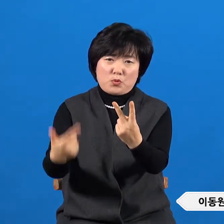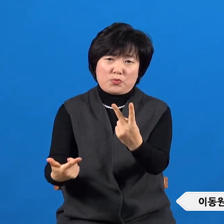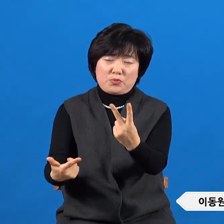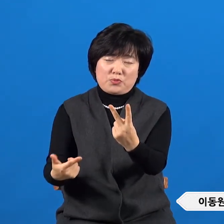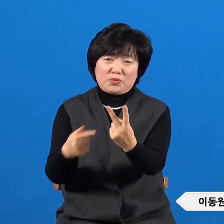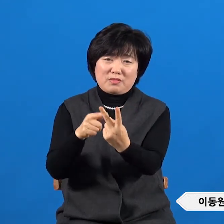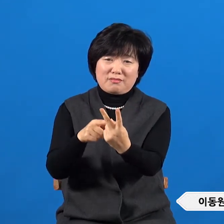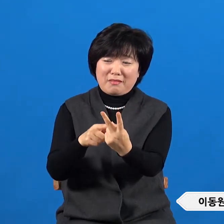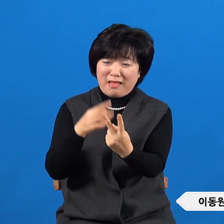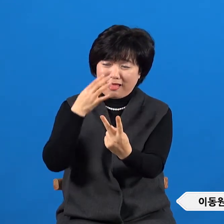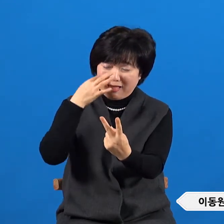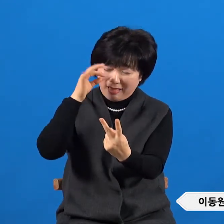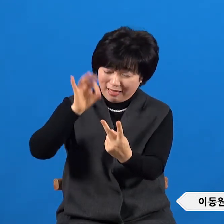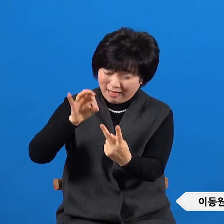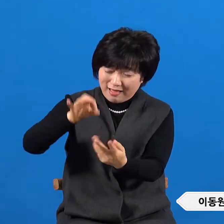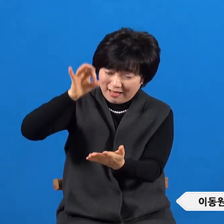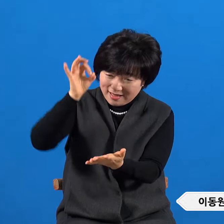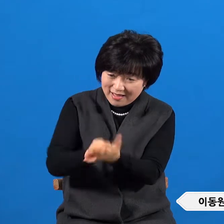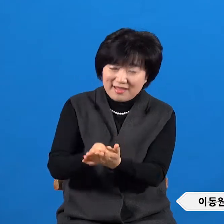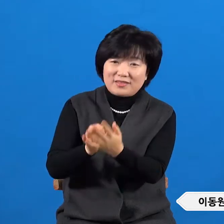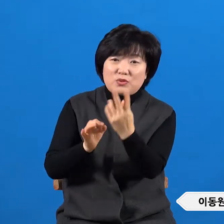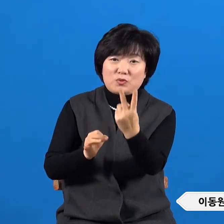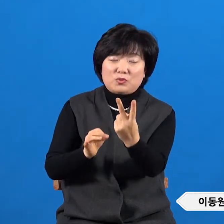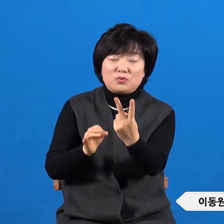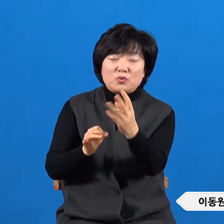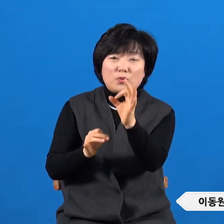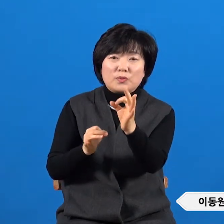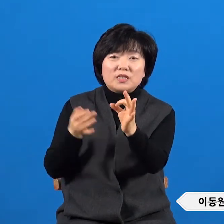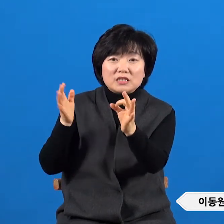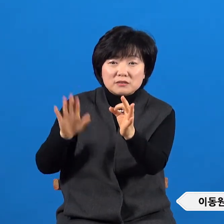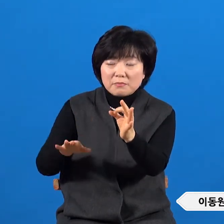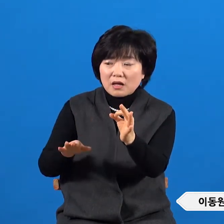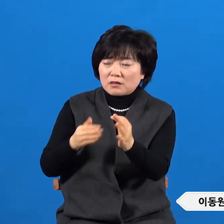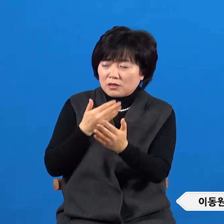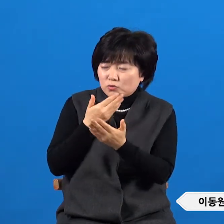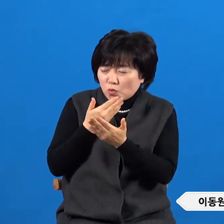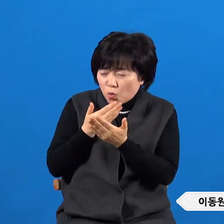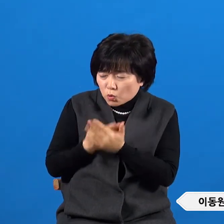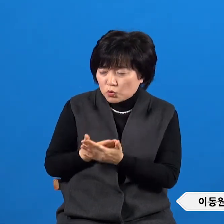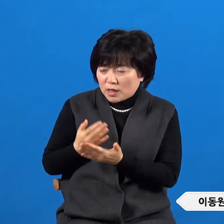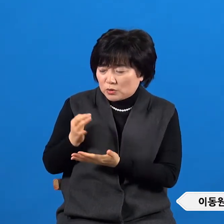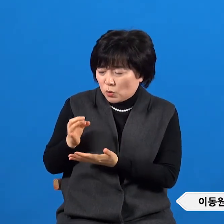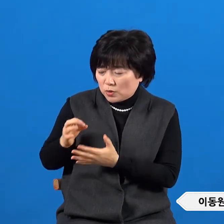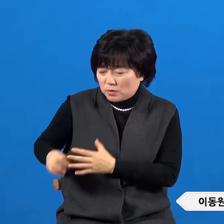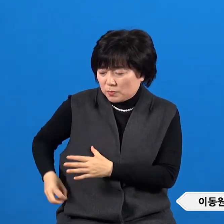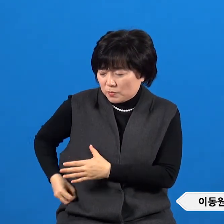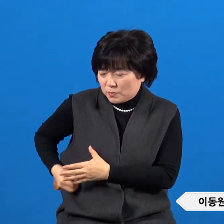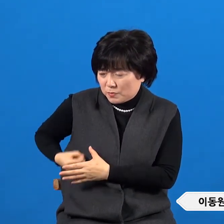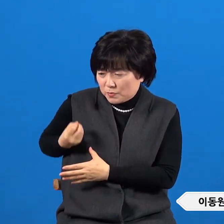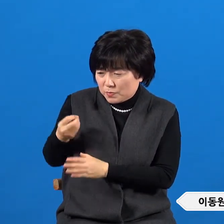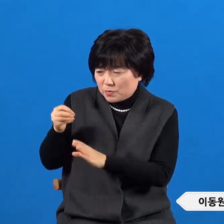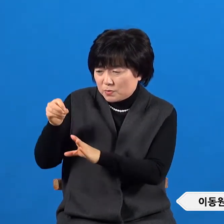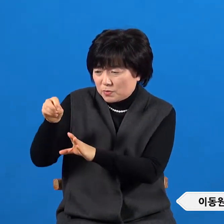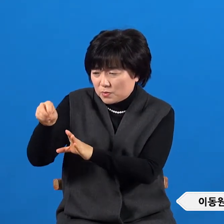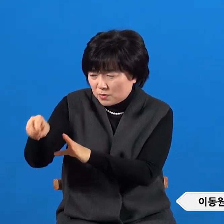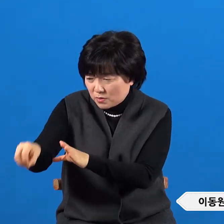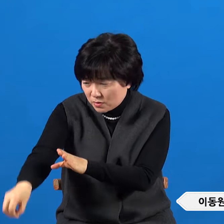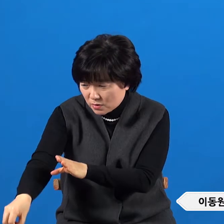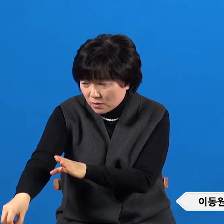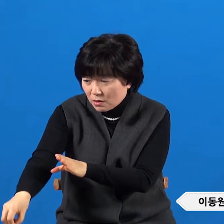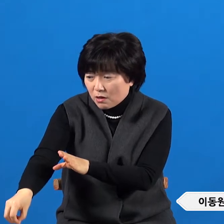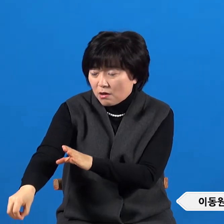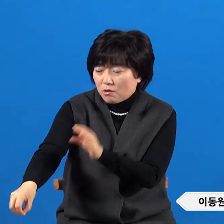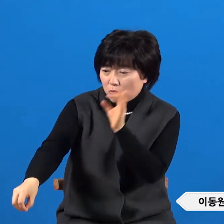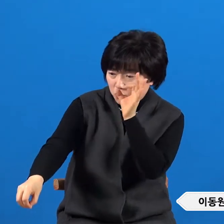있어서 소중한 그것을 바치는 모습을 소중하게 보시고 주목하셨다라고 성경은 기록하는